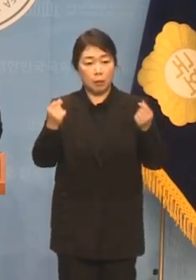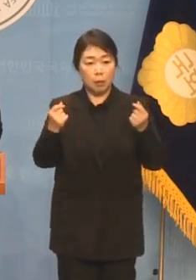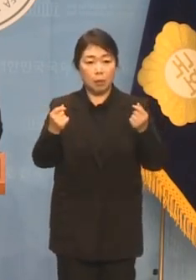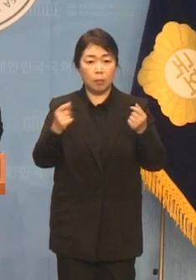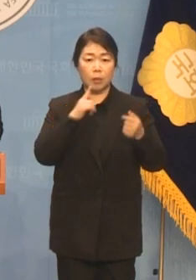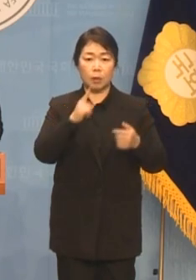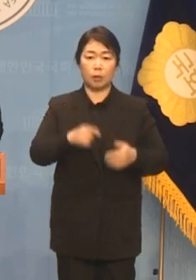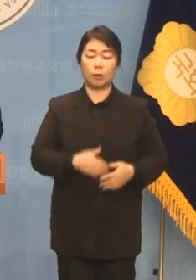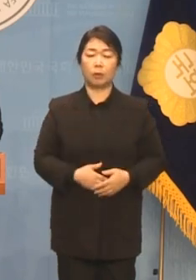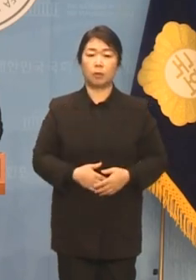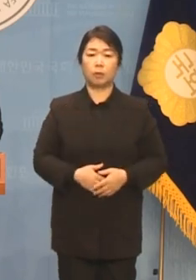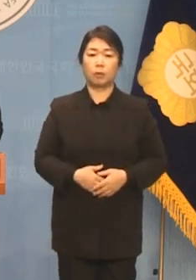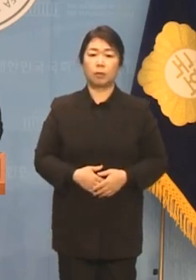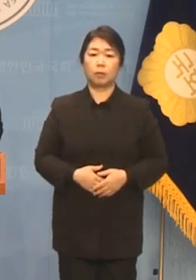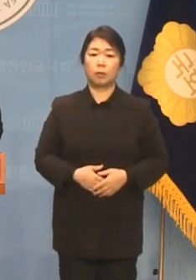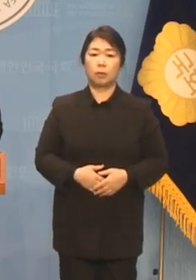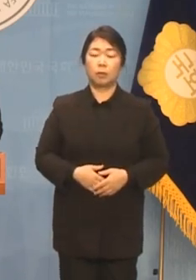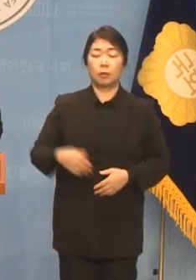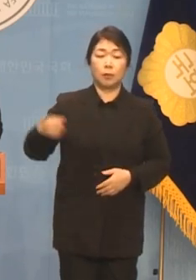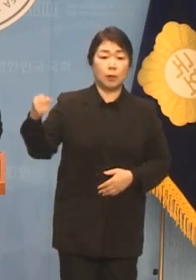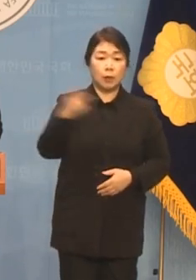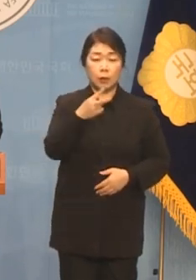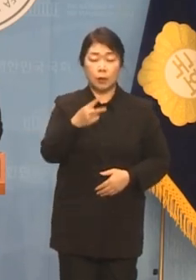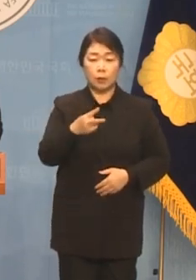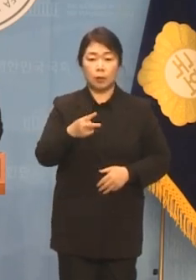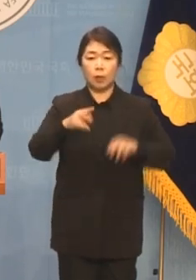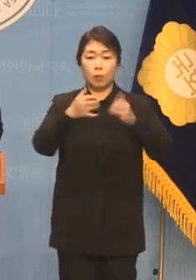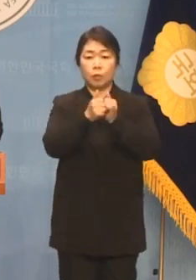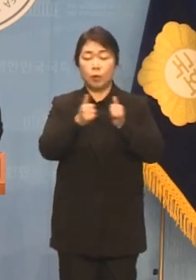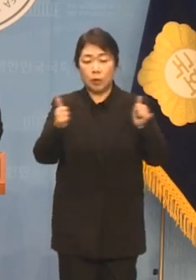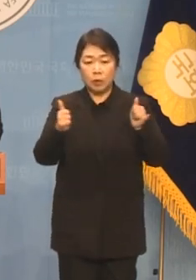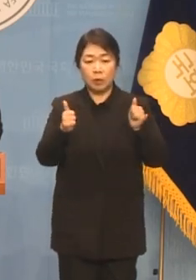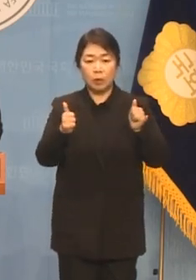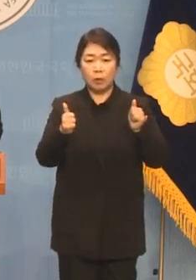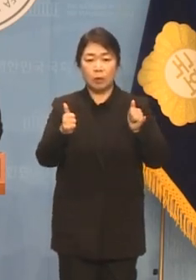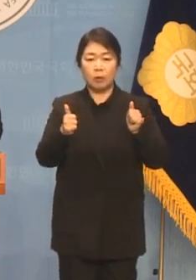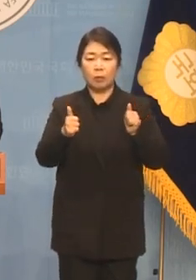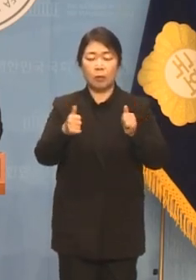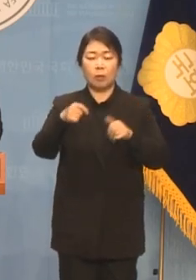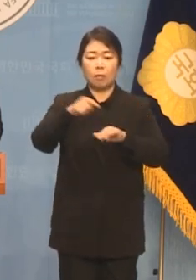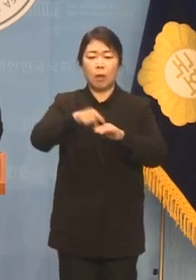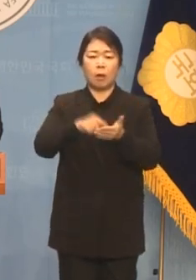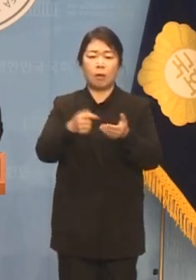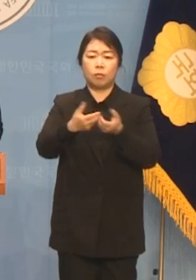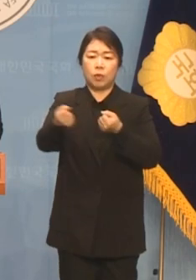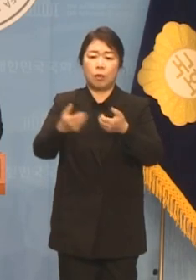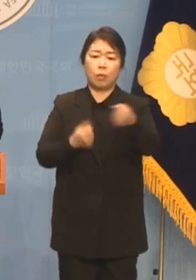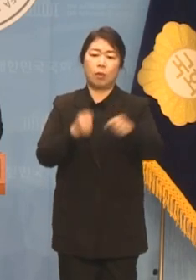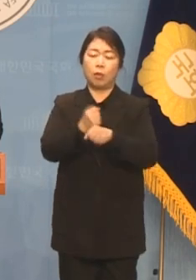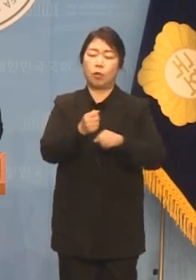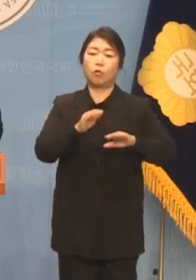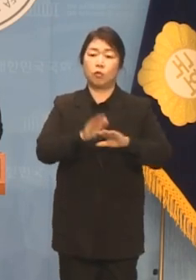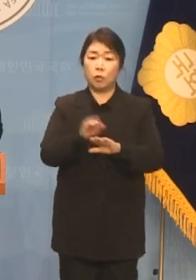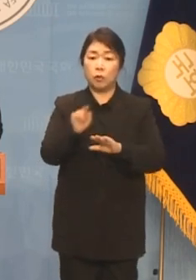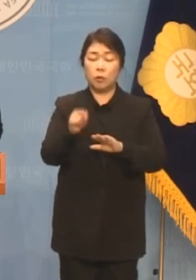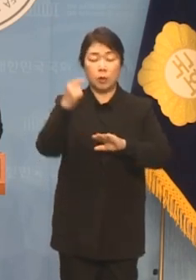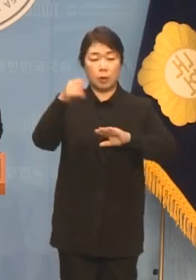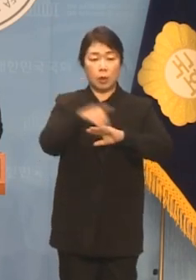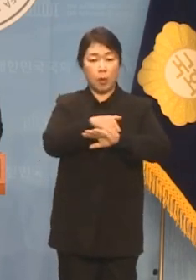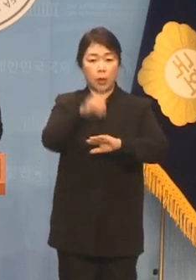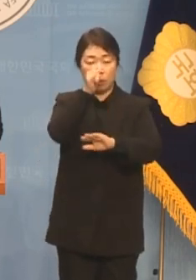묻습니다 기코 다시 론을 분열시키고 국을 분열시키려 하는